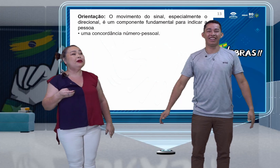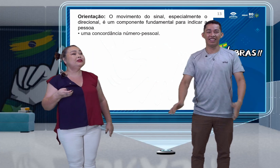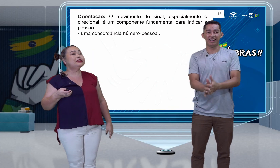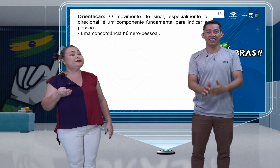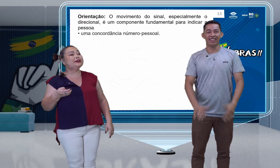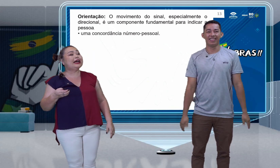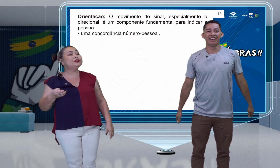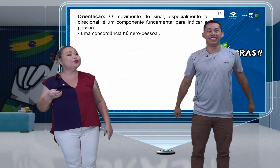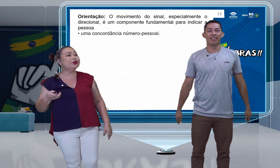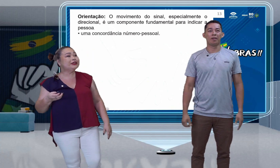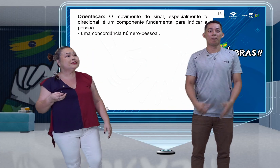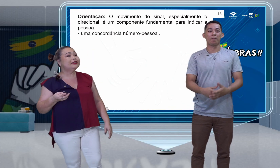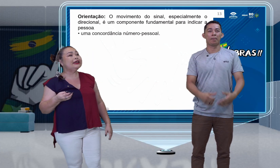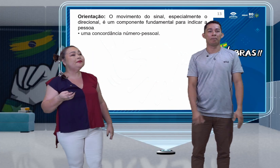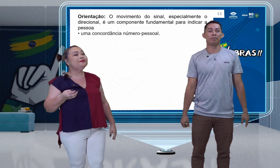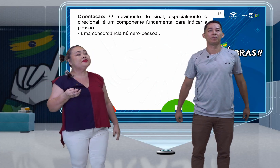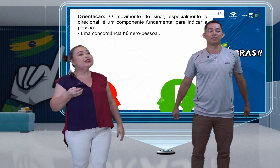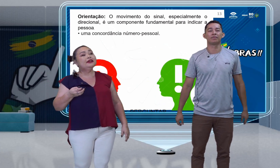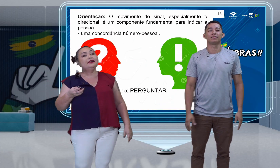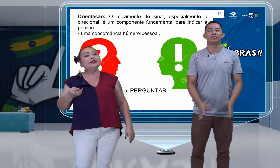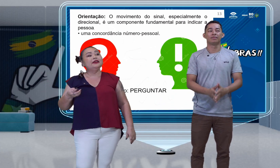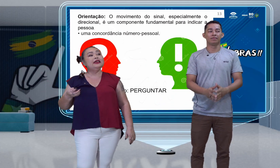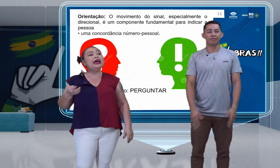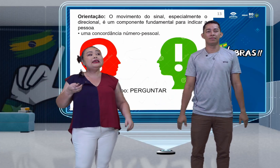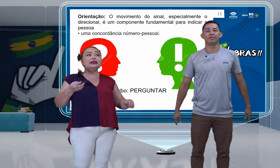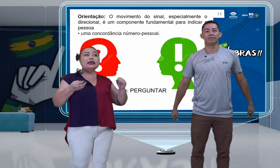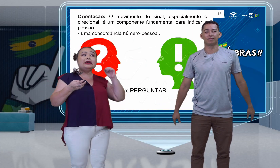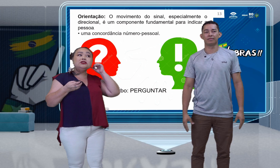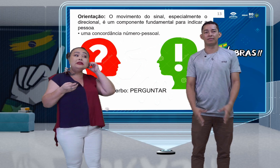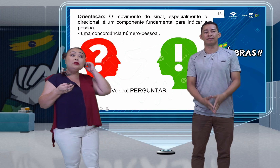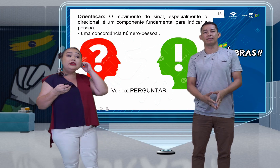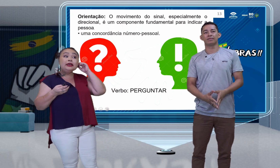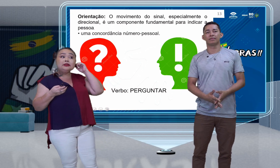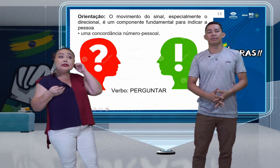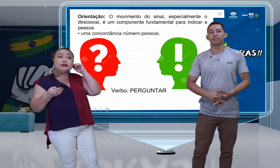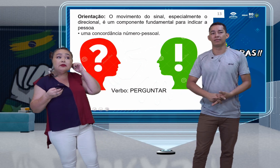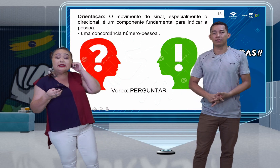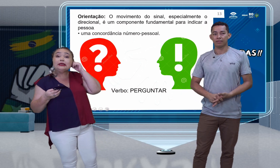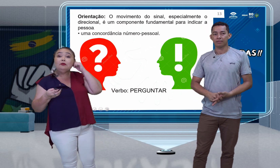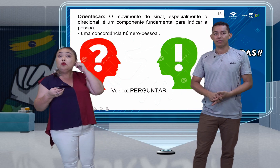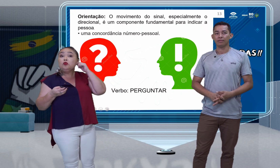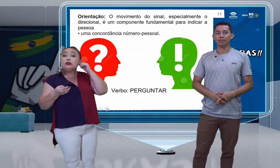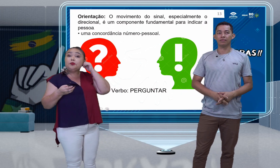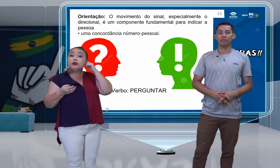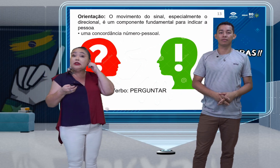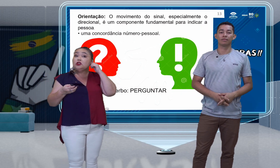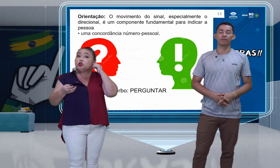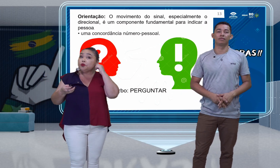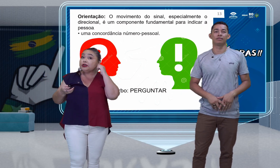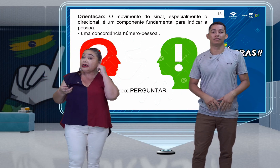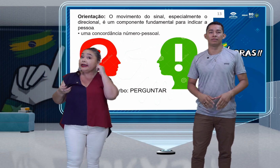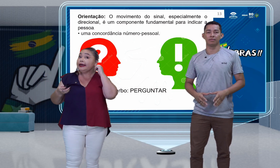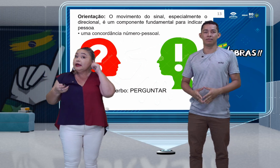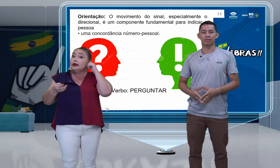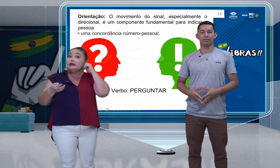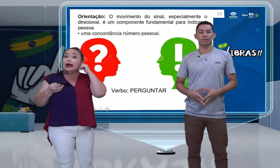um intensificador, né? E aqui a questão da orientação. Isso aqui é muito importante porque dá